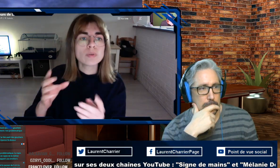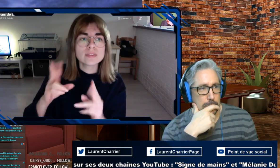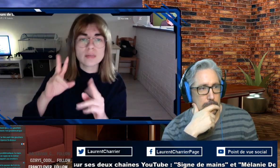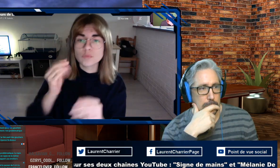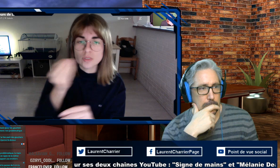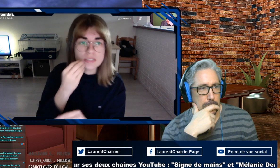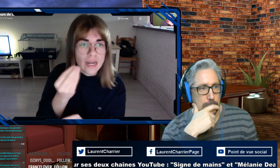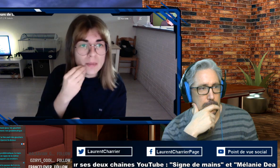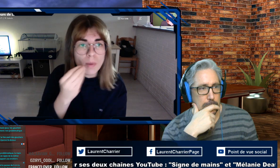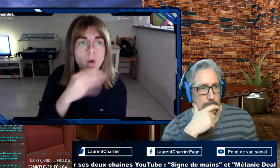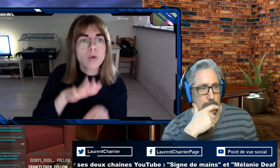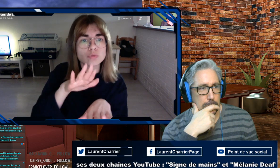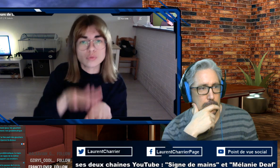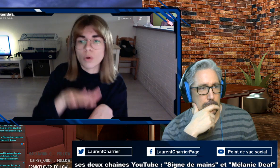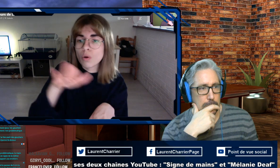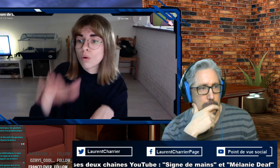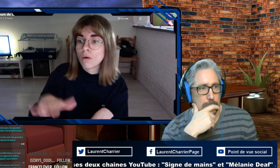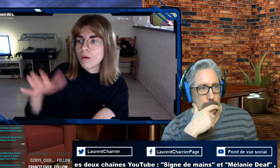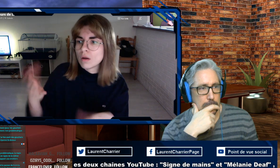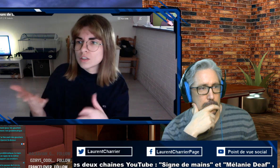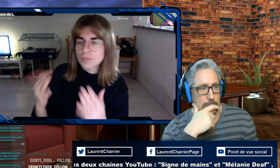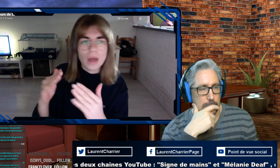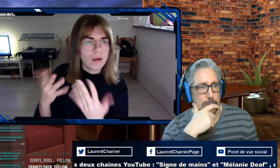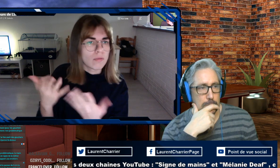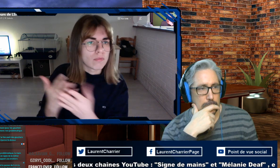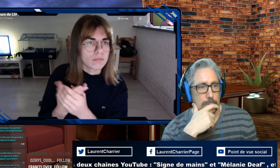communication, des thèmes sur les aliments,